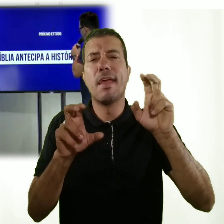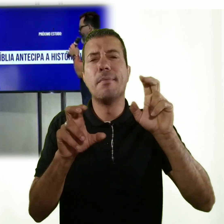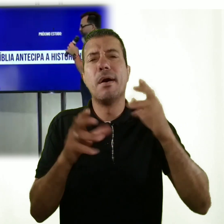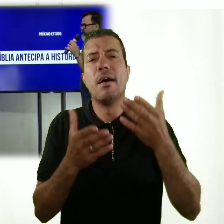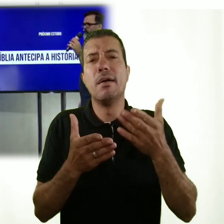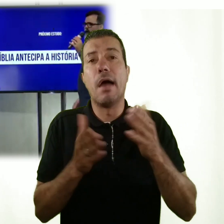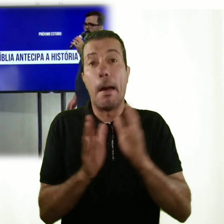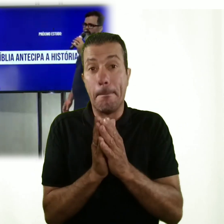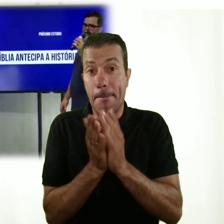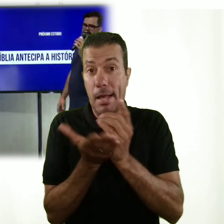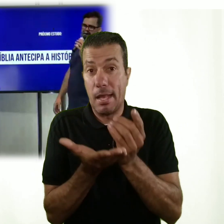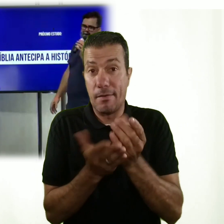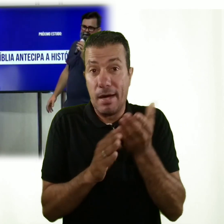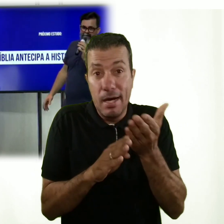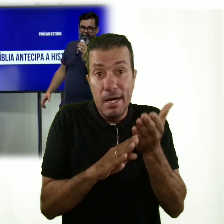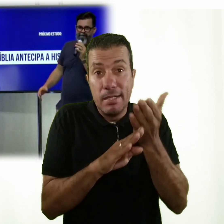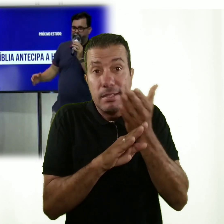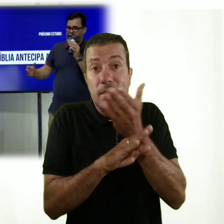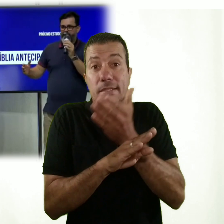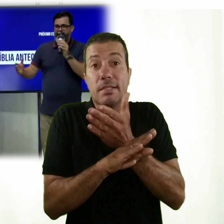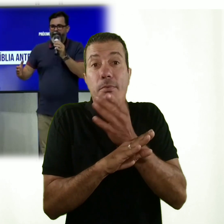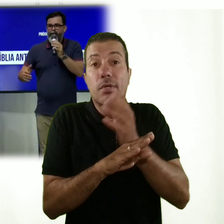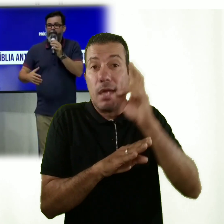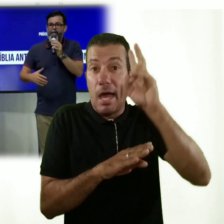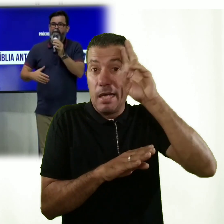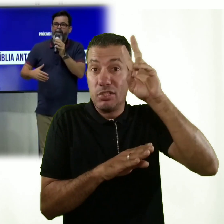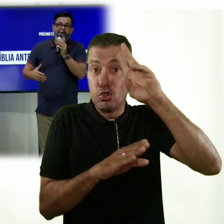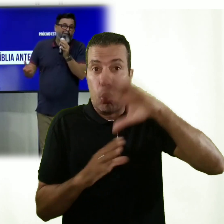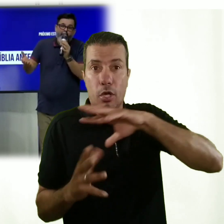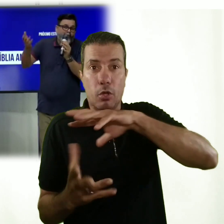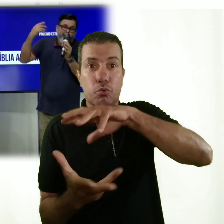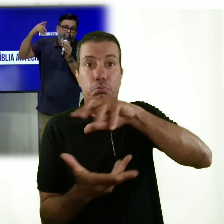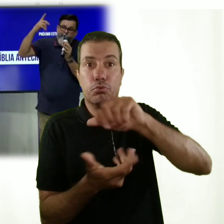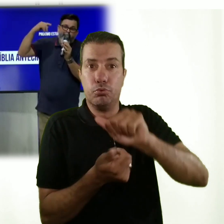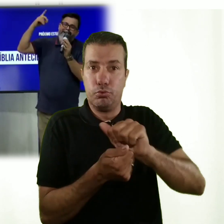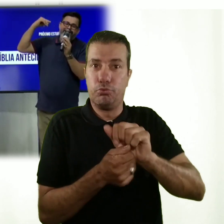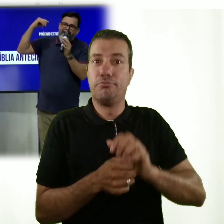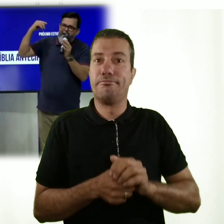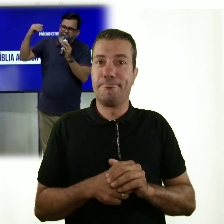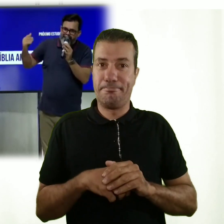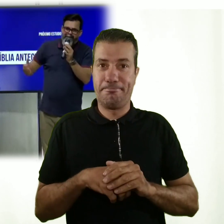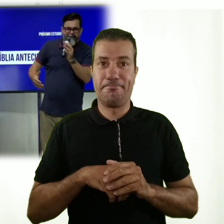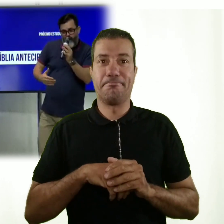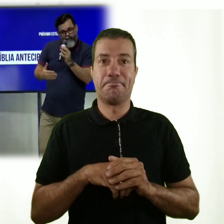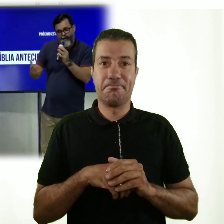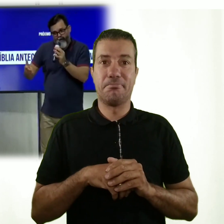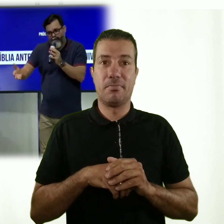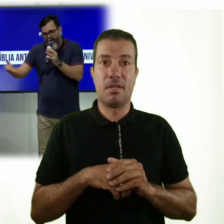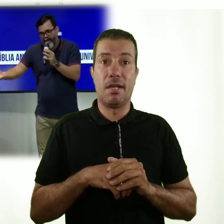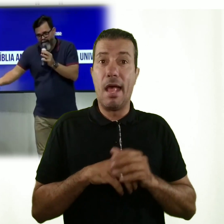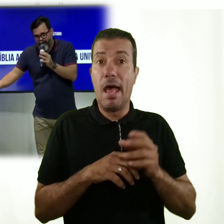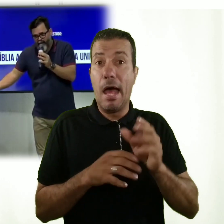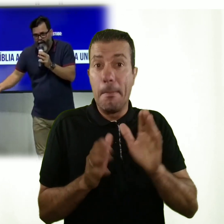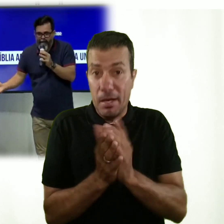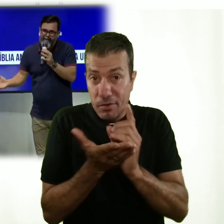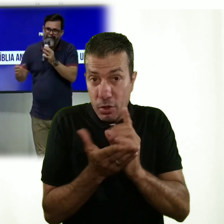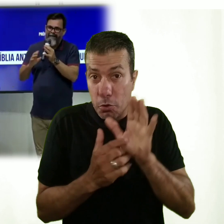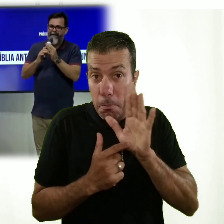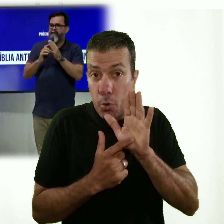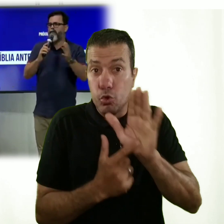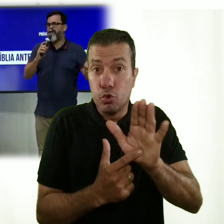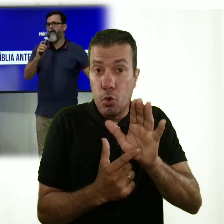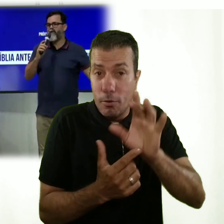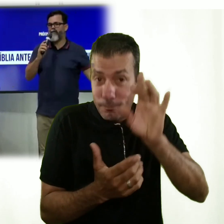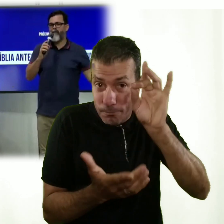Bíblia antecipa a história universal. Você quer saber o que a Bíblia mostrou lá atrás, que confirmado na